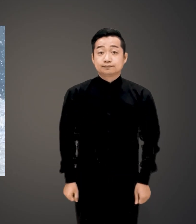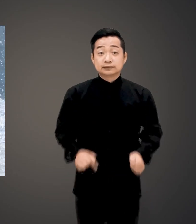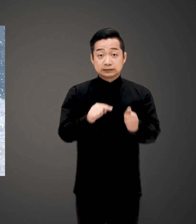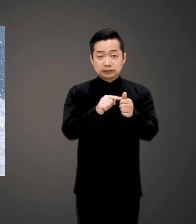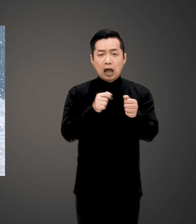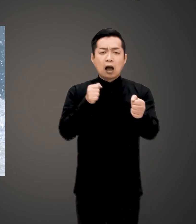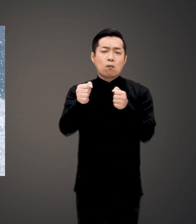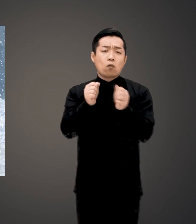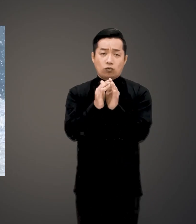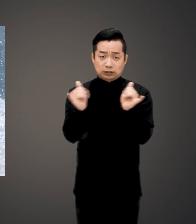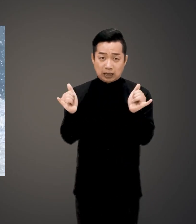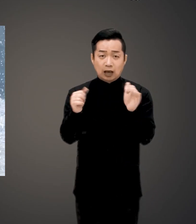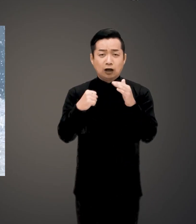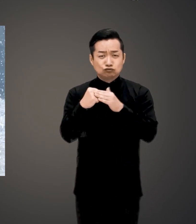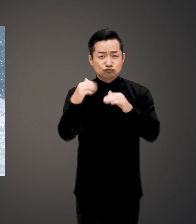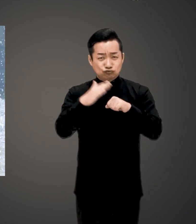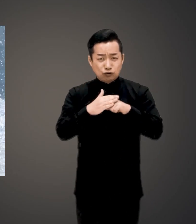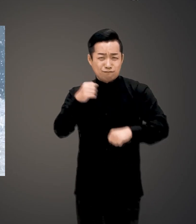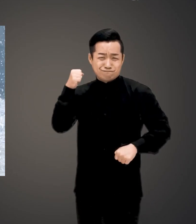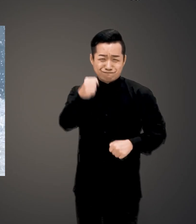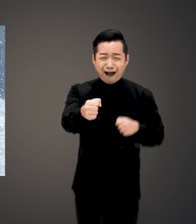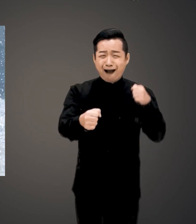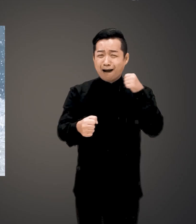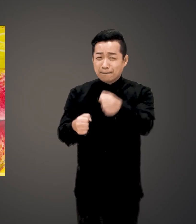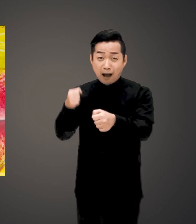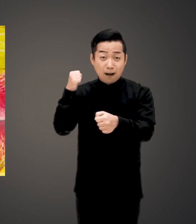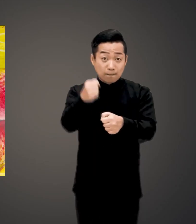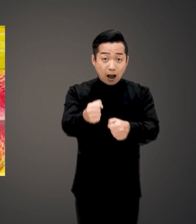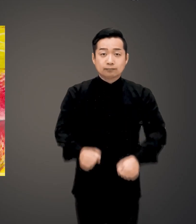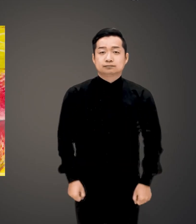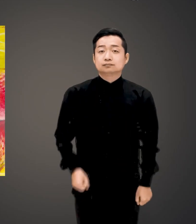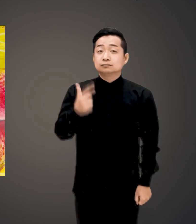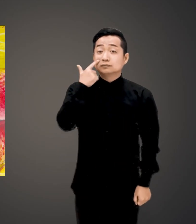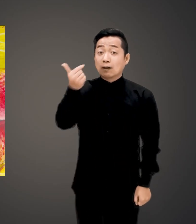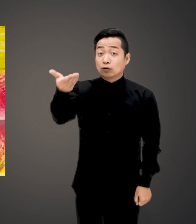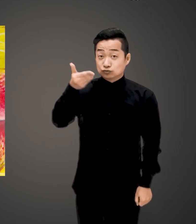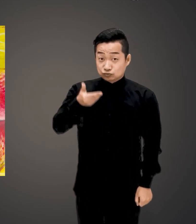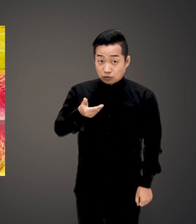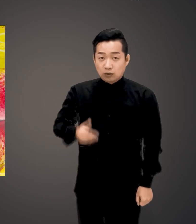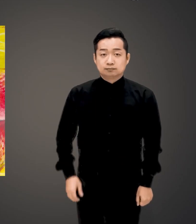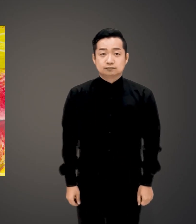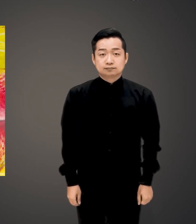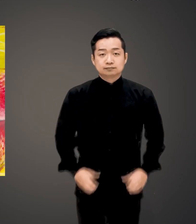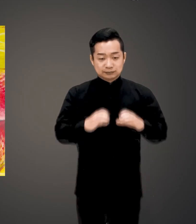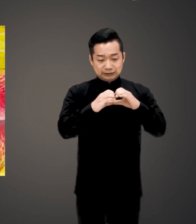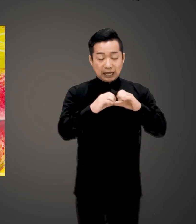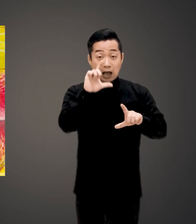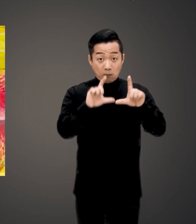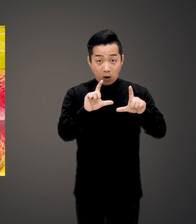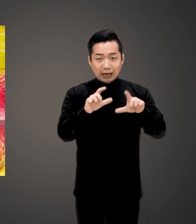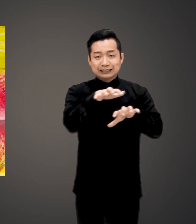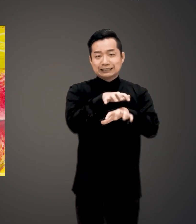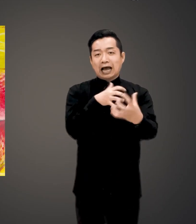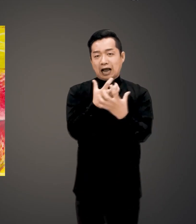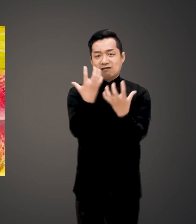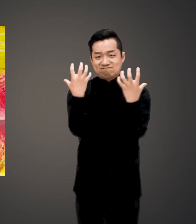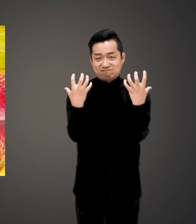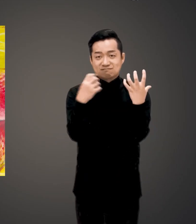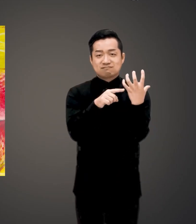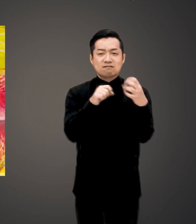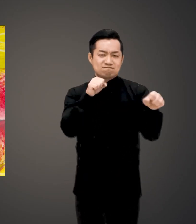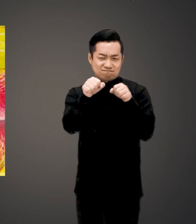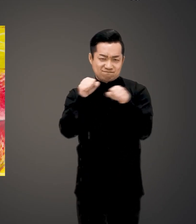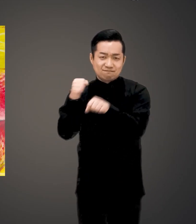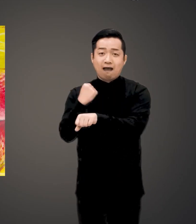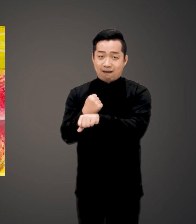그는 복서예요. 주먹으로 치고 또 쳐요. 아버지가 그에게 남겨준 하트 모양이 새겨진 장갑을 끼고